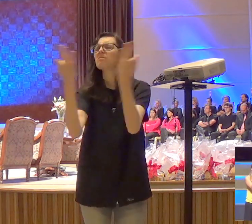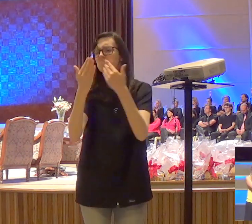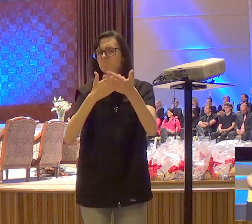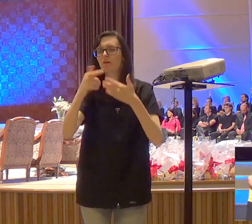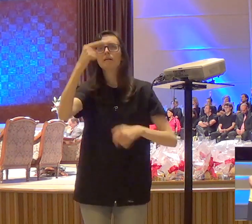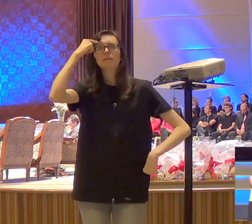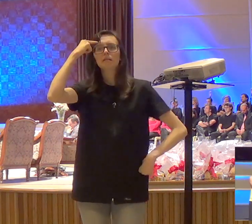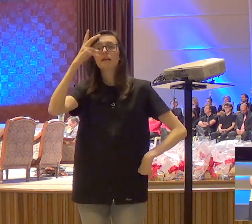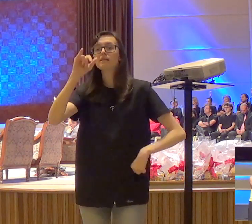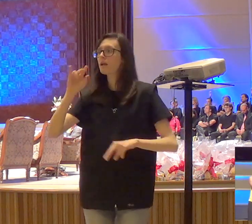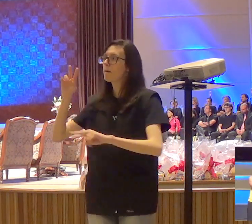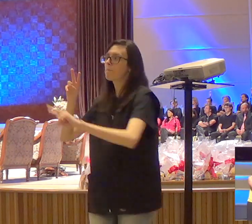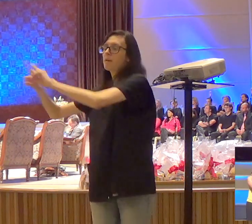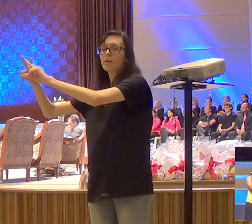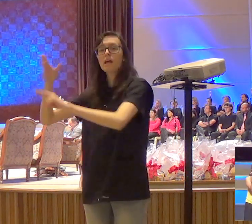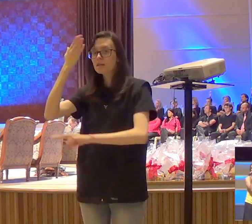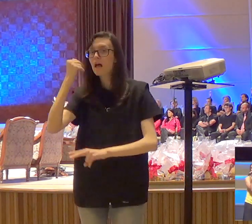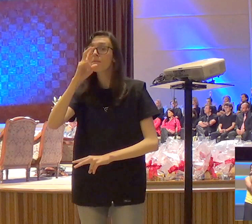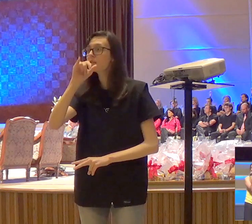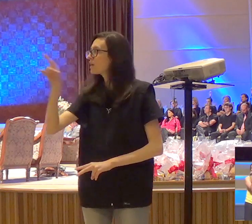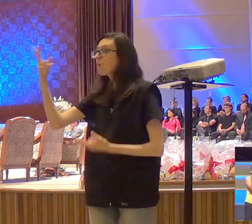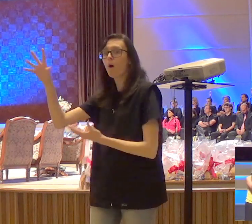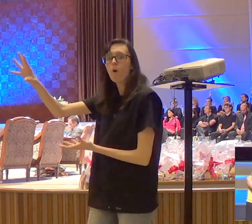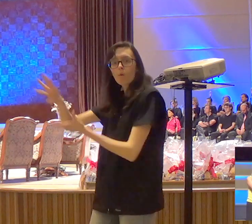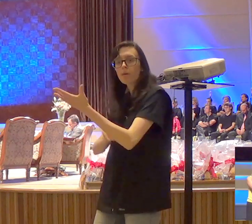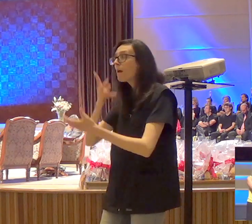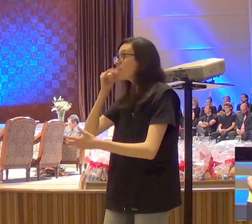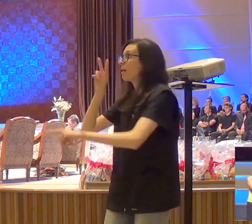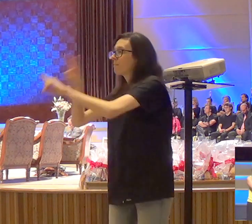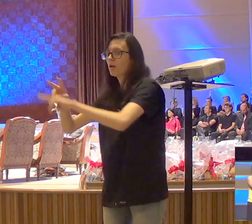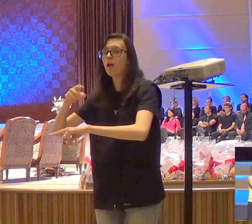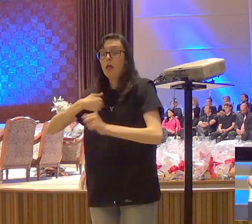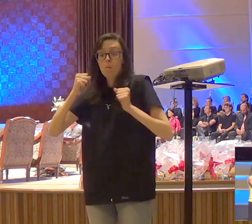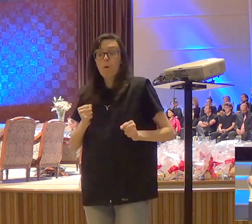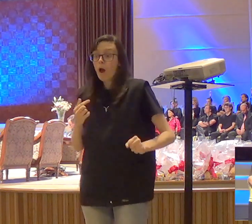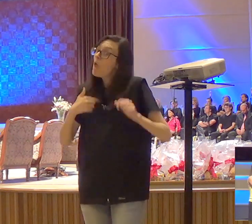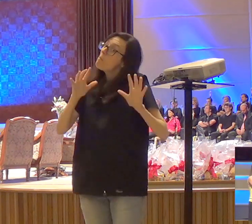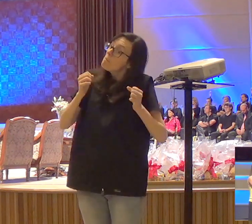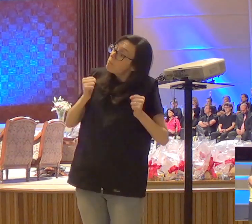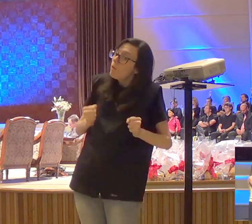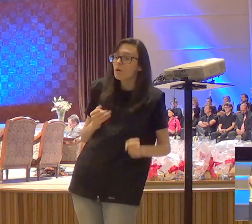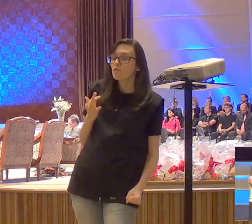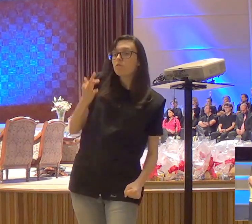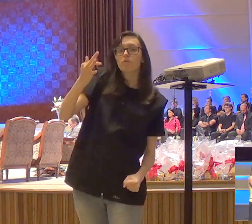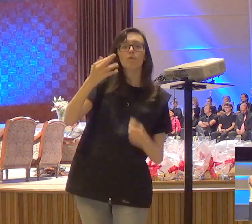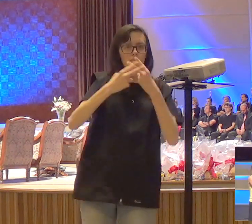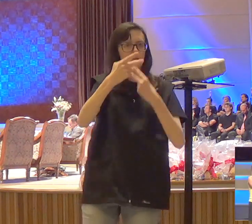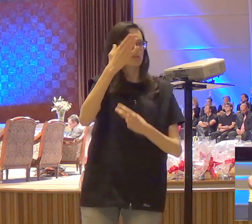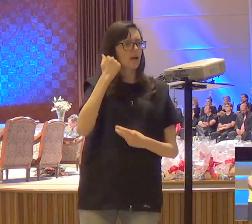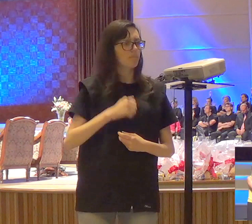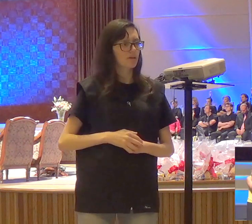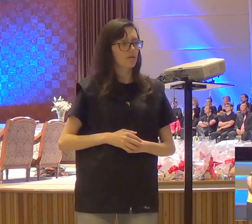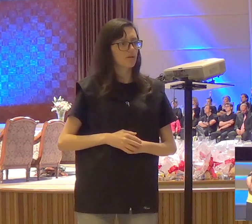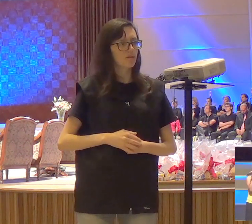prisão, você como filho tem 70% de chance de caminhar o mesmo trajeto. It's quite a legacy to inherit, isn't it? É como